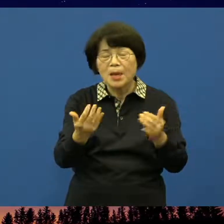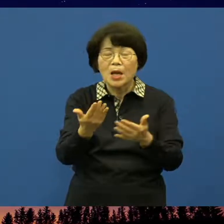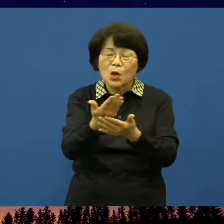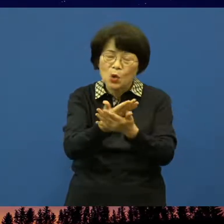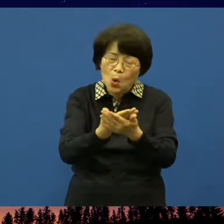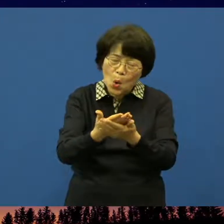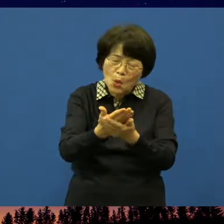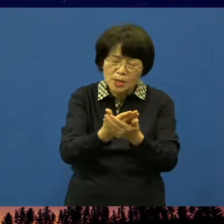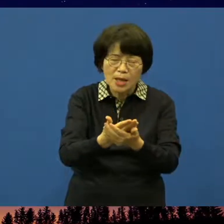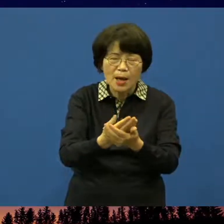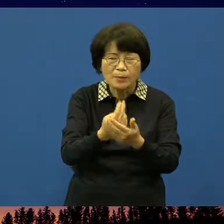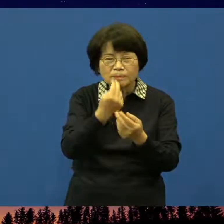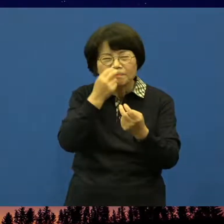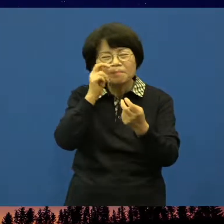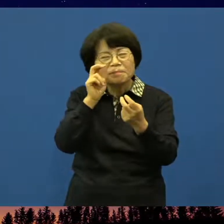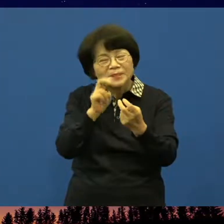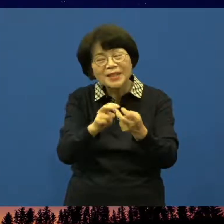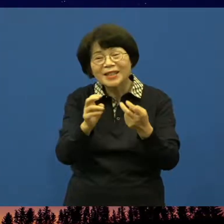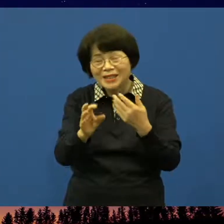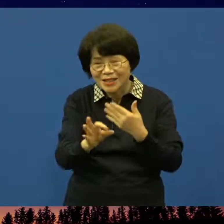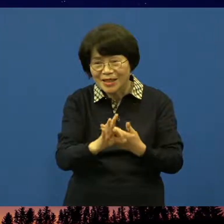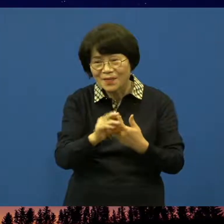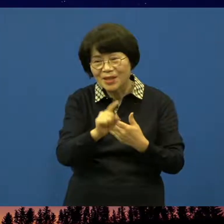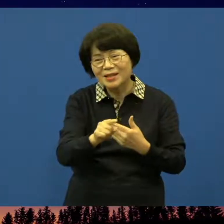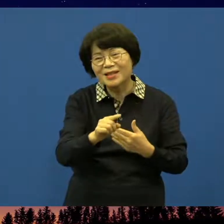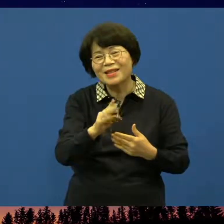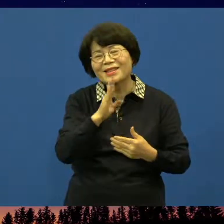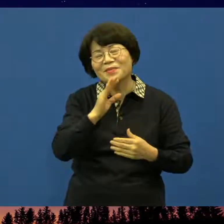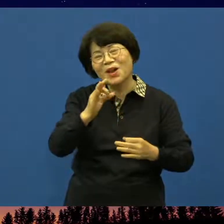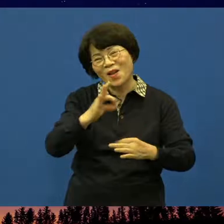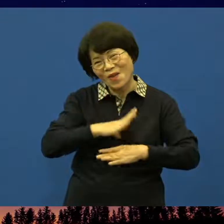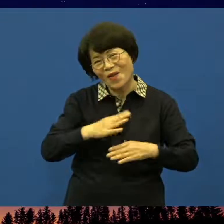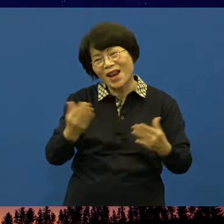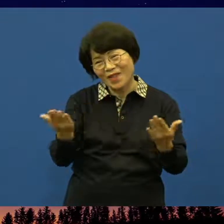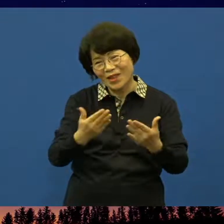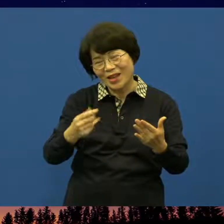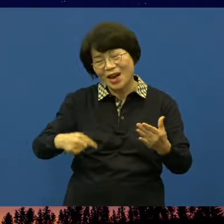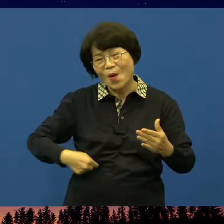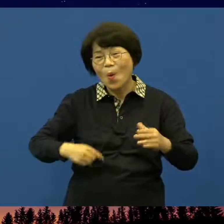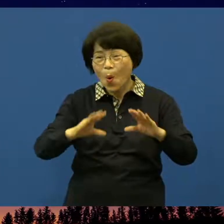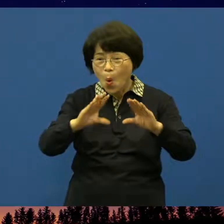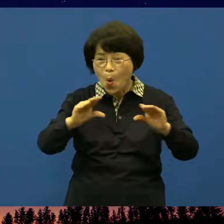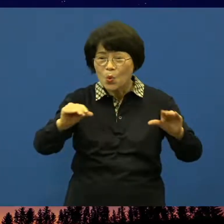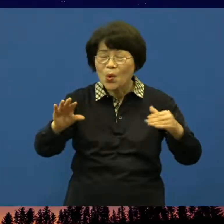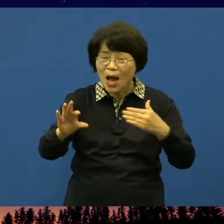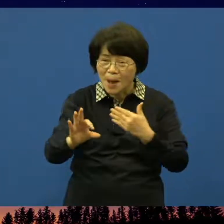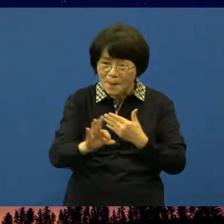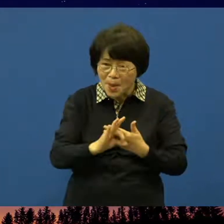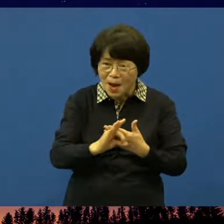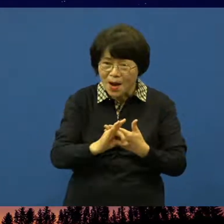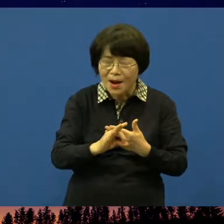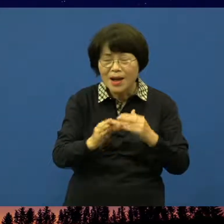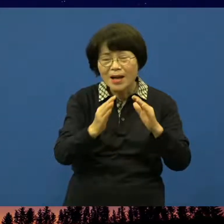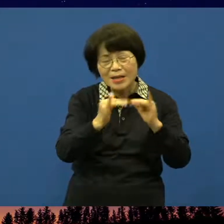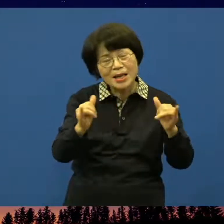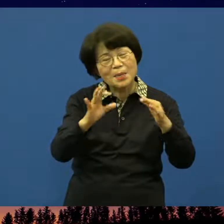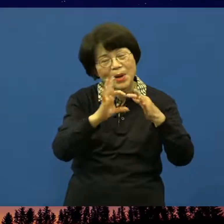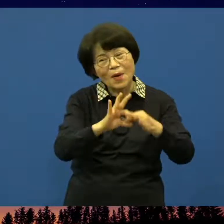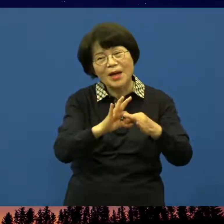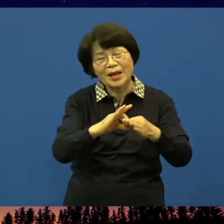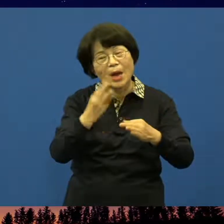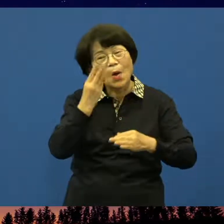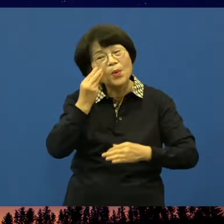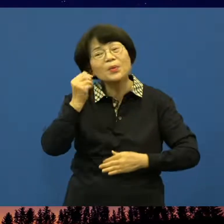되고 친해진다면 여러분, 그게 얼마나 놀라운 거예요. 온유하면 사람을 얻어요, 여러분. 사람을 얻으면 모든 걸 얻는